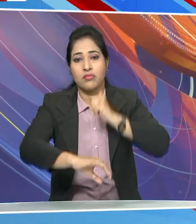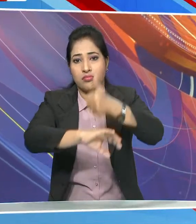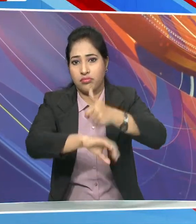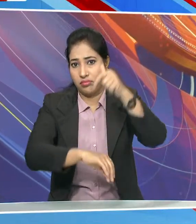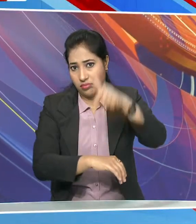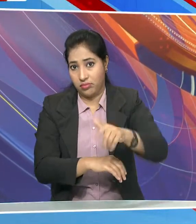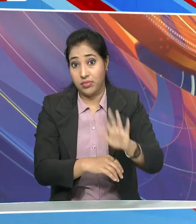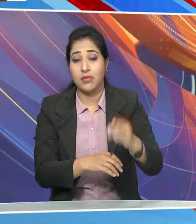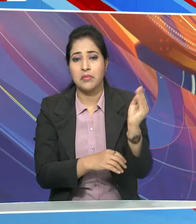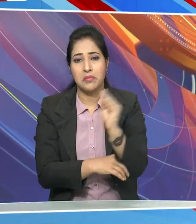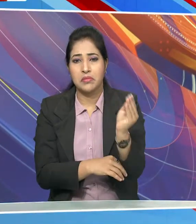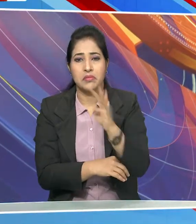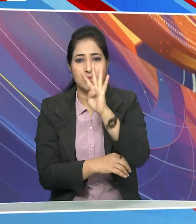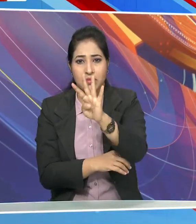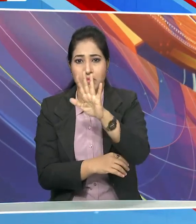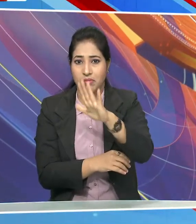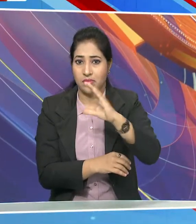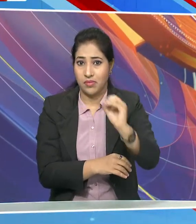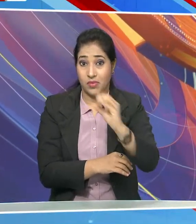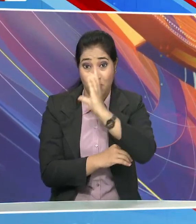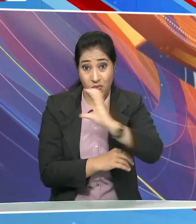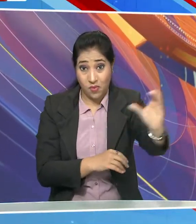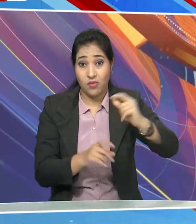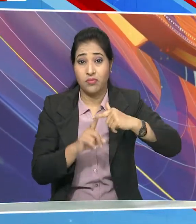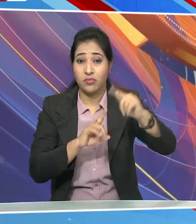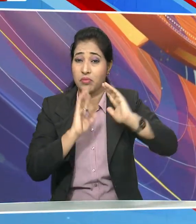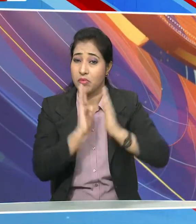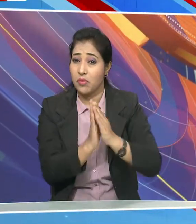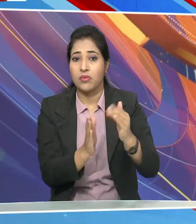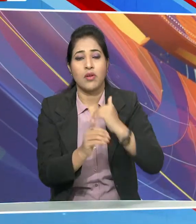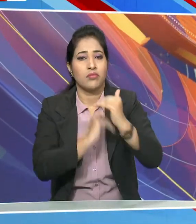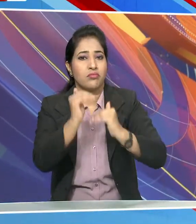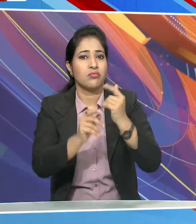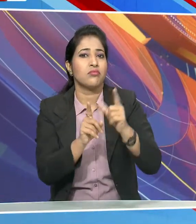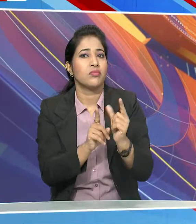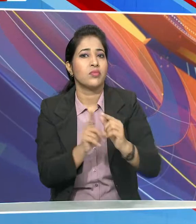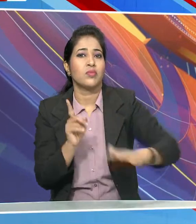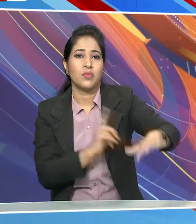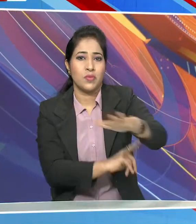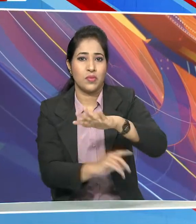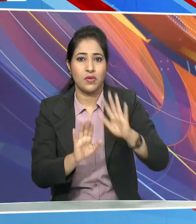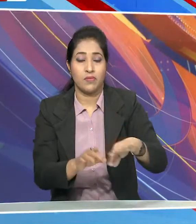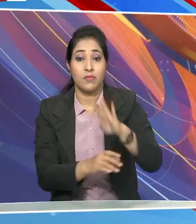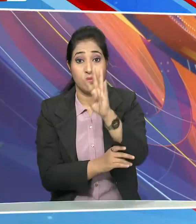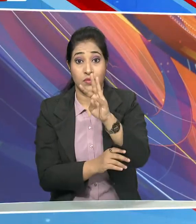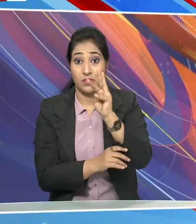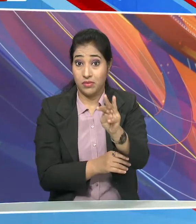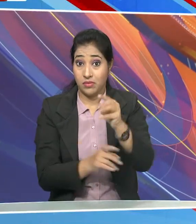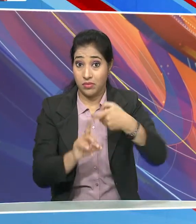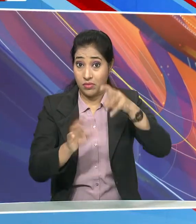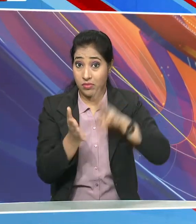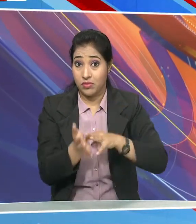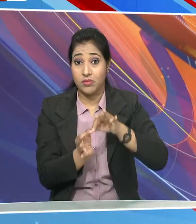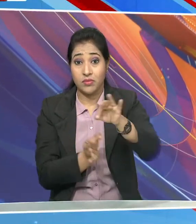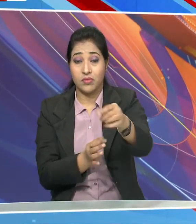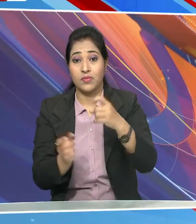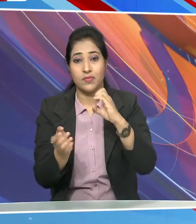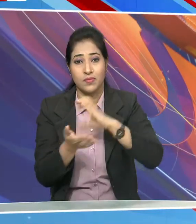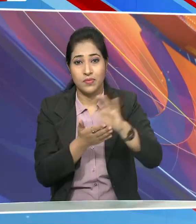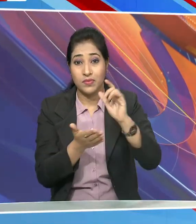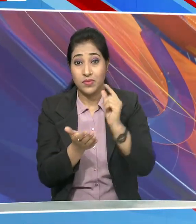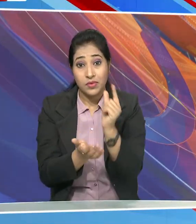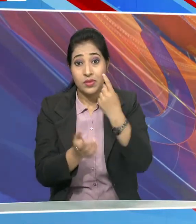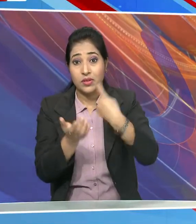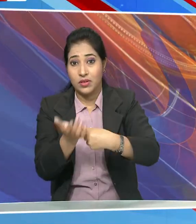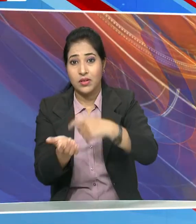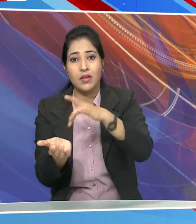यह लगभग 450 करोड़ की लागत से विकसित किया जाएगा इसके साथ ही 43 किलोमीटर लंबी चूरू रतनगढ़